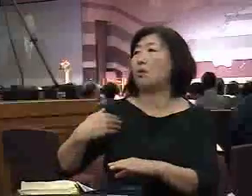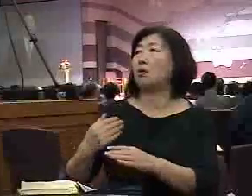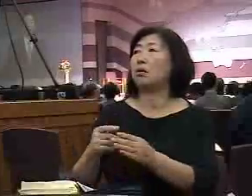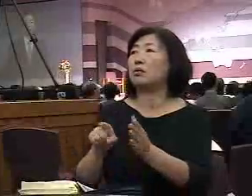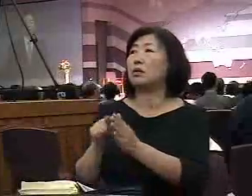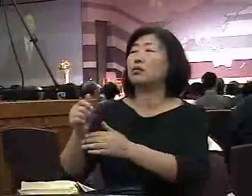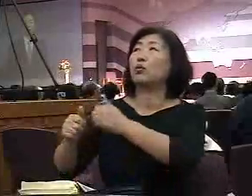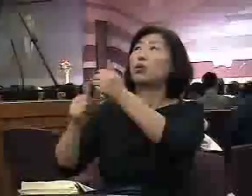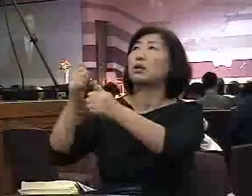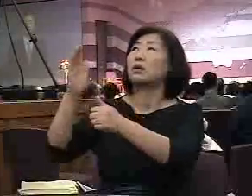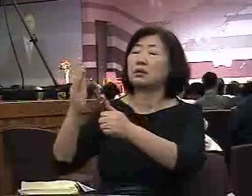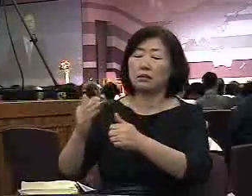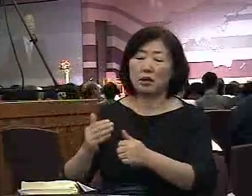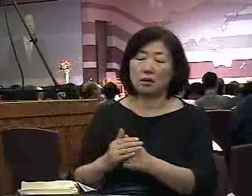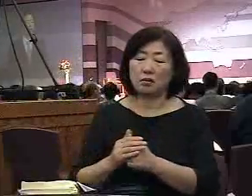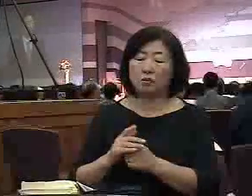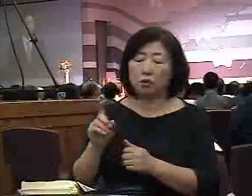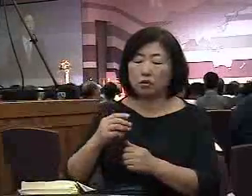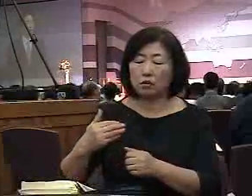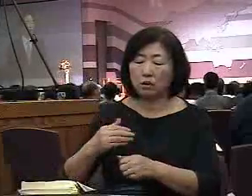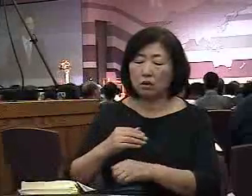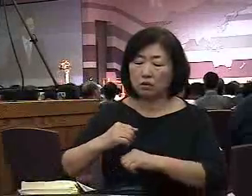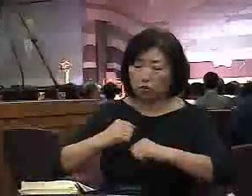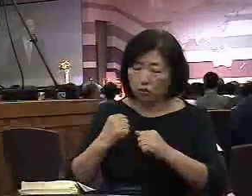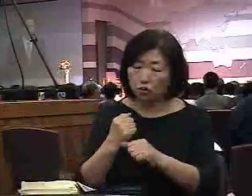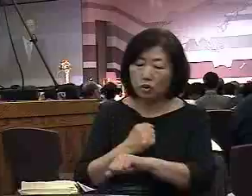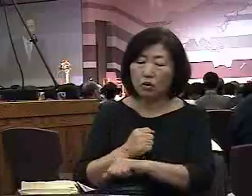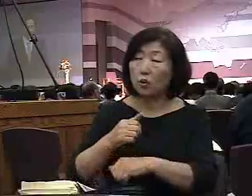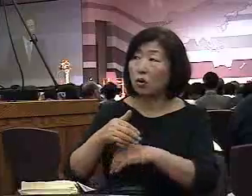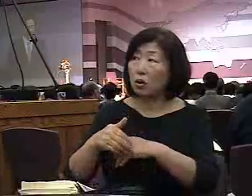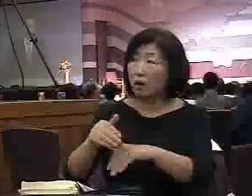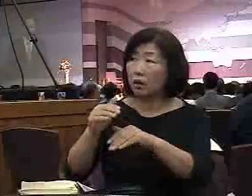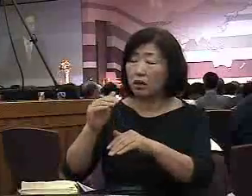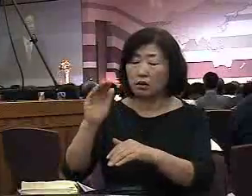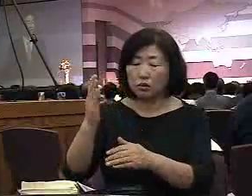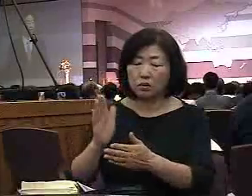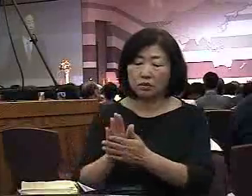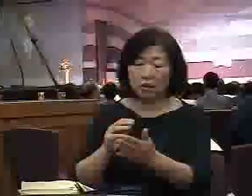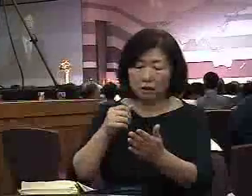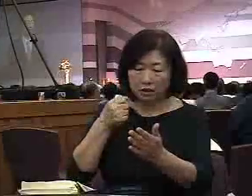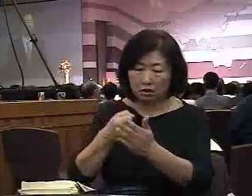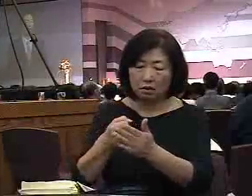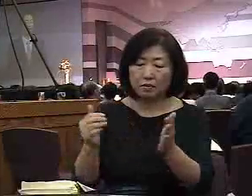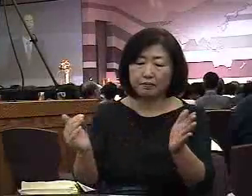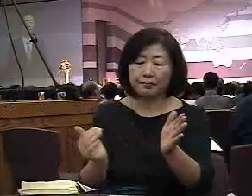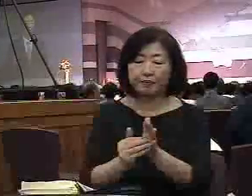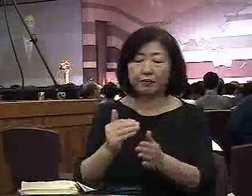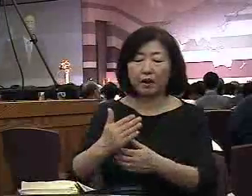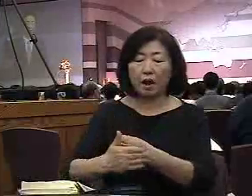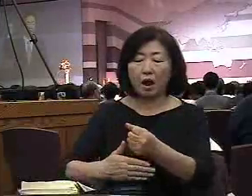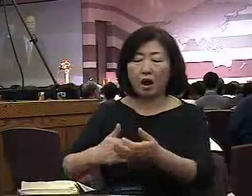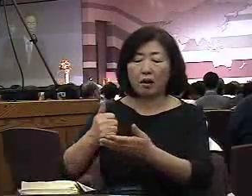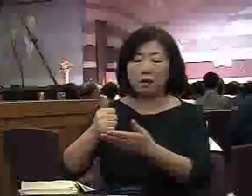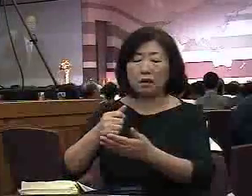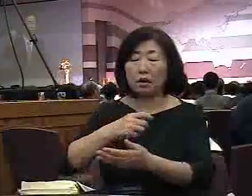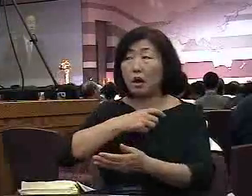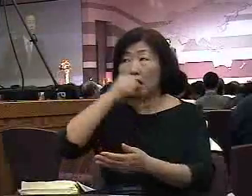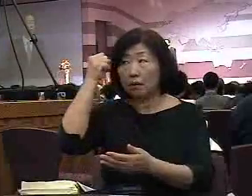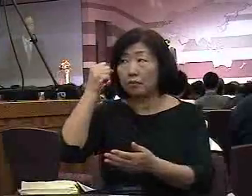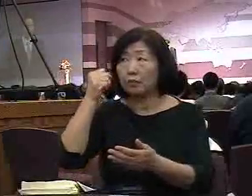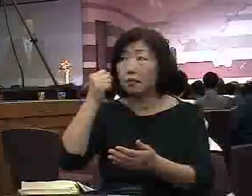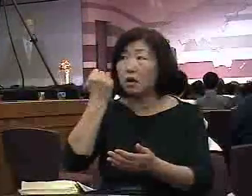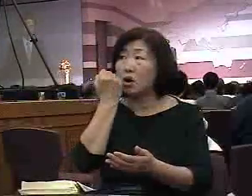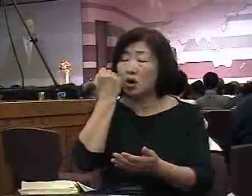믿음의 조상이 되는 게 뭔지 모르겠지만 하나님 순종하고 나아가겠습니다. 그렇게 결단을 했습니다. 하나님께서 합격 도장을